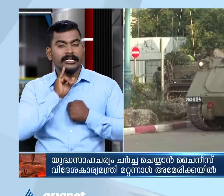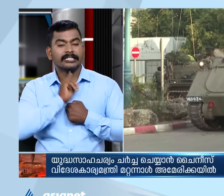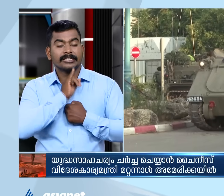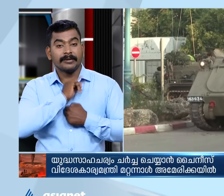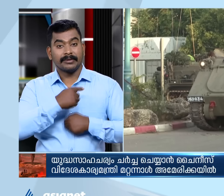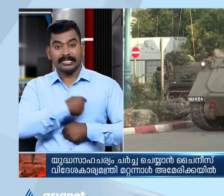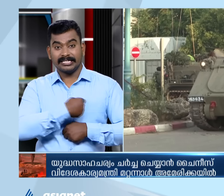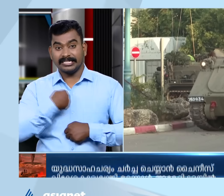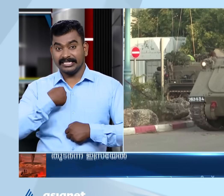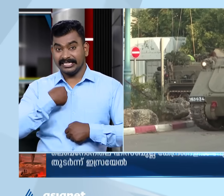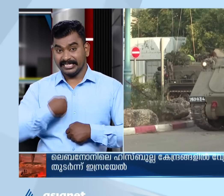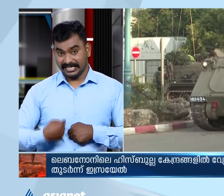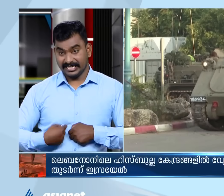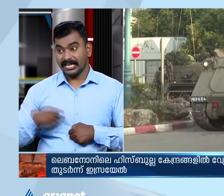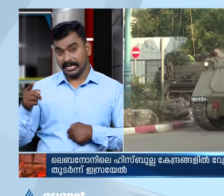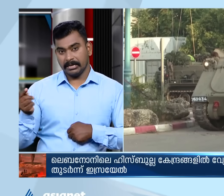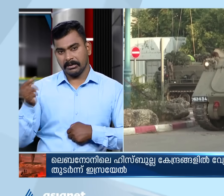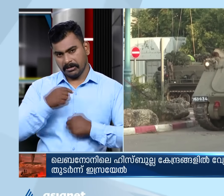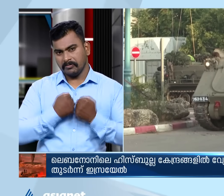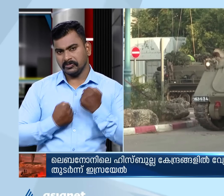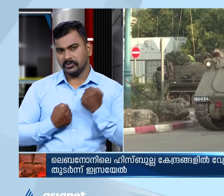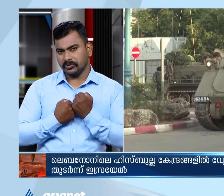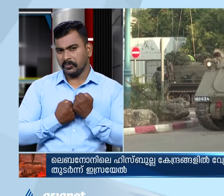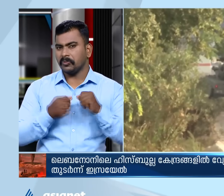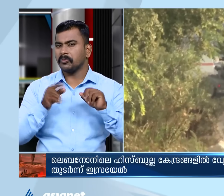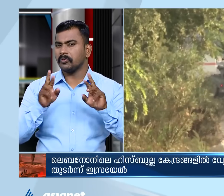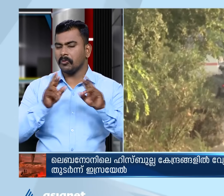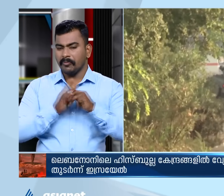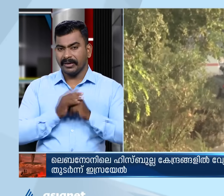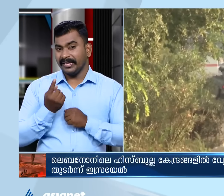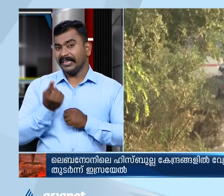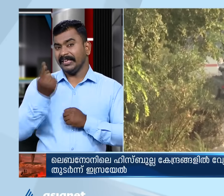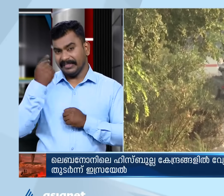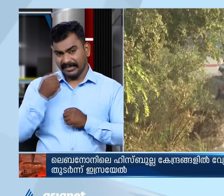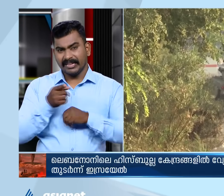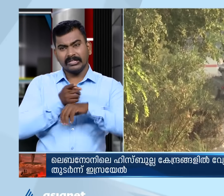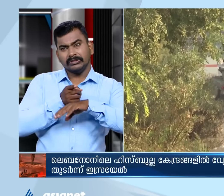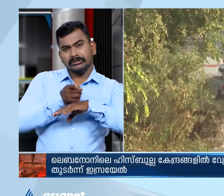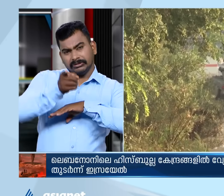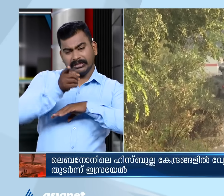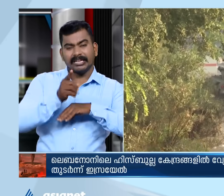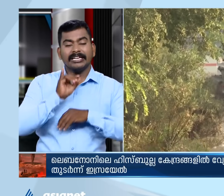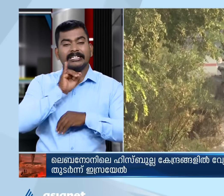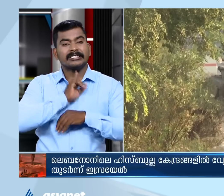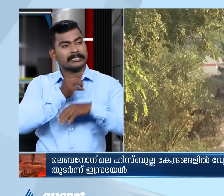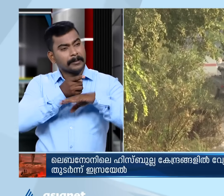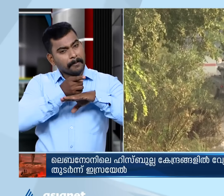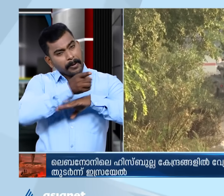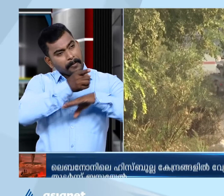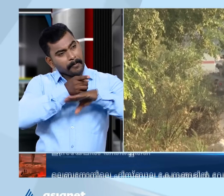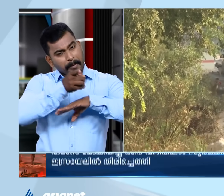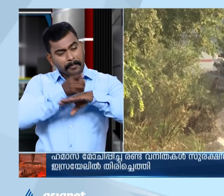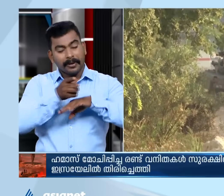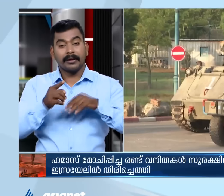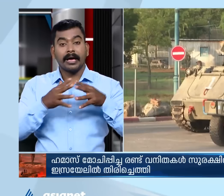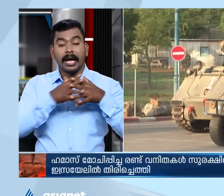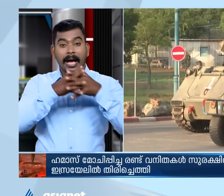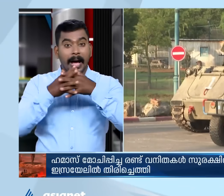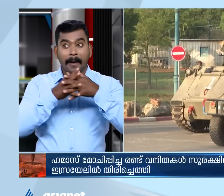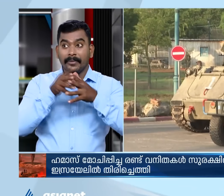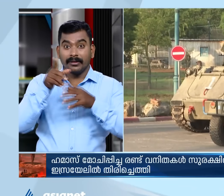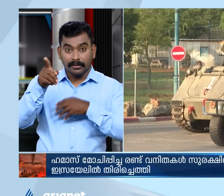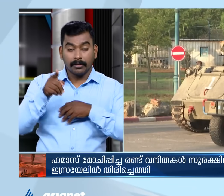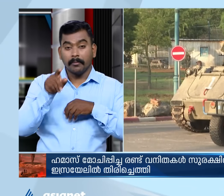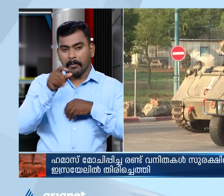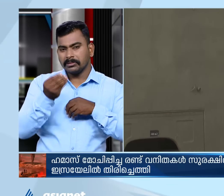ലെബനോനിൽ ഹിസ്ബുല്ലയുടെ കേന്ദ്രങ്ങളിൽ ഇസ്രയേൽ ഇന്നലെയും വ്യോമാക്രമണം നടത്തി. ഇറാഖിലും സിറിയയിലും അമേരിക്കയുടെ സൈനിക താവളങ്ങൾക്കു നേരെ ഇറാൻ